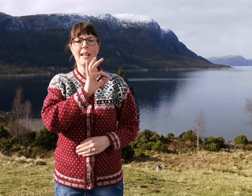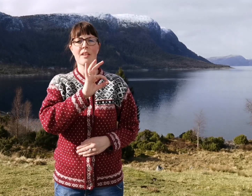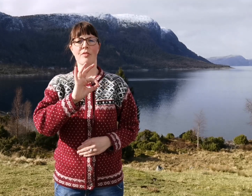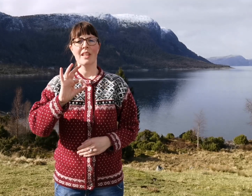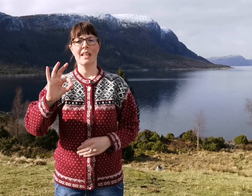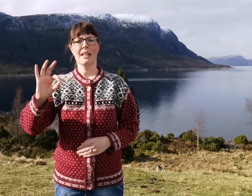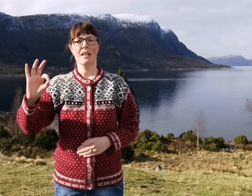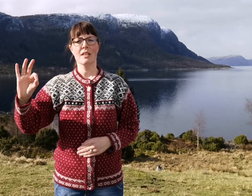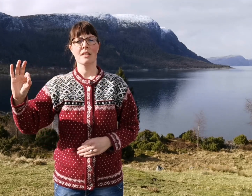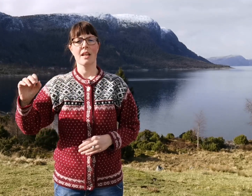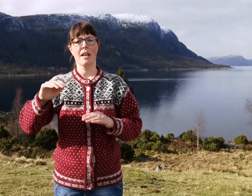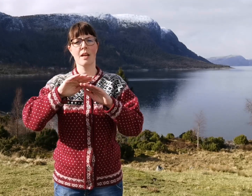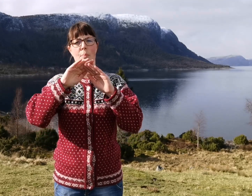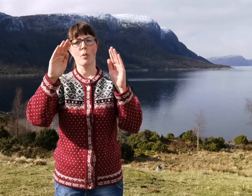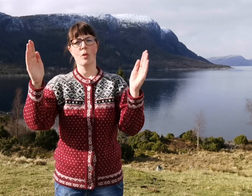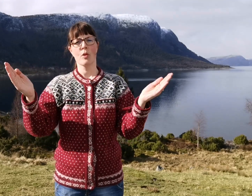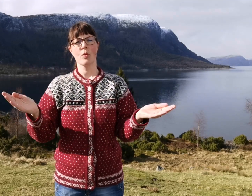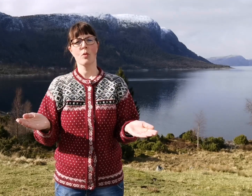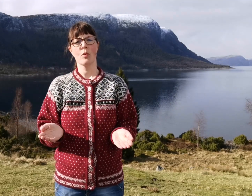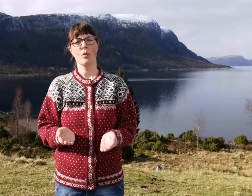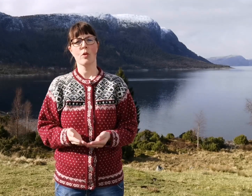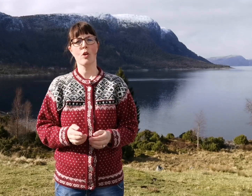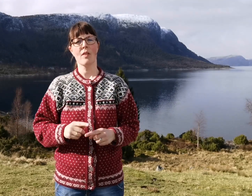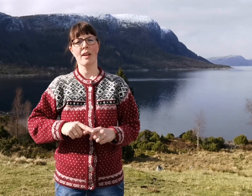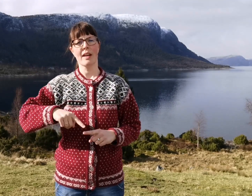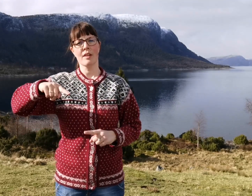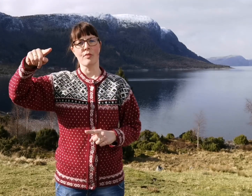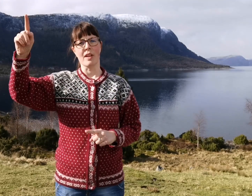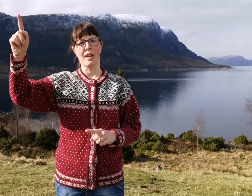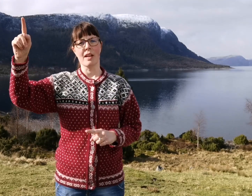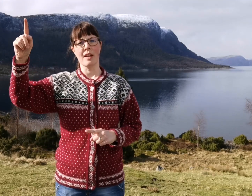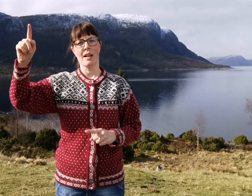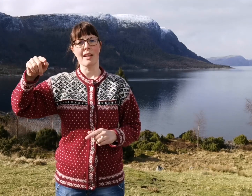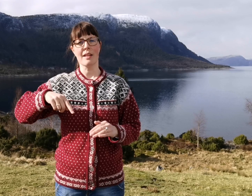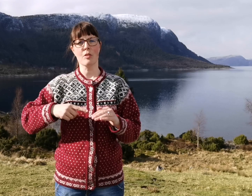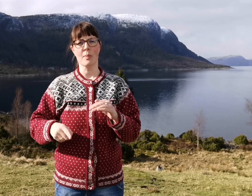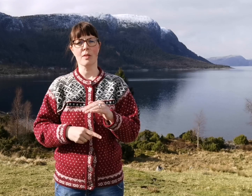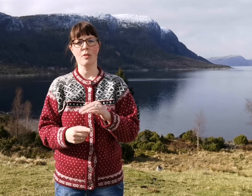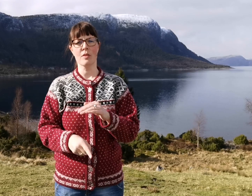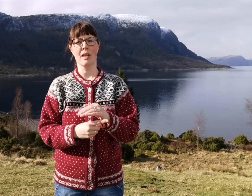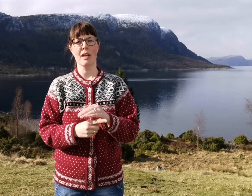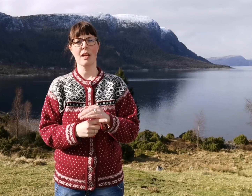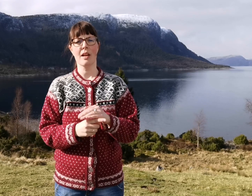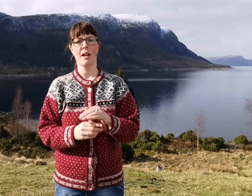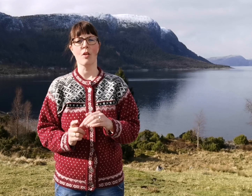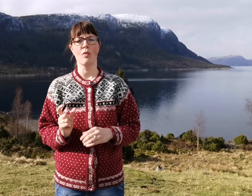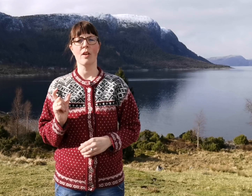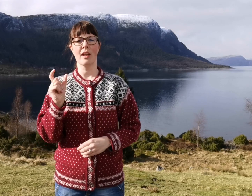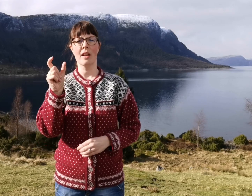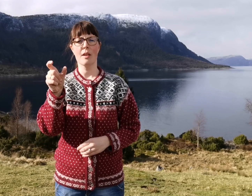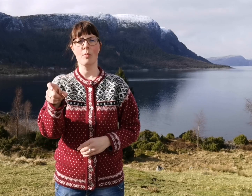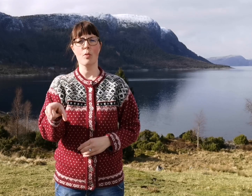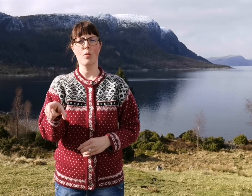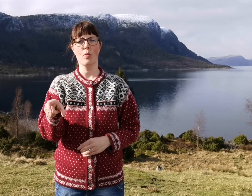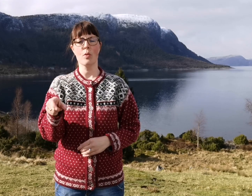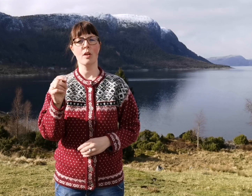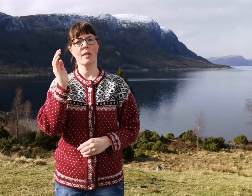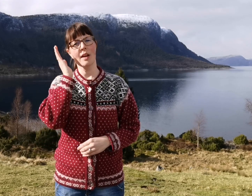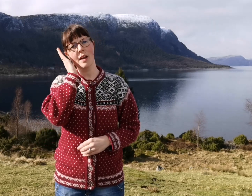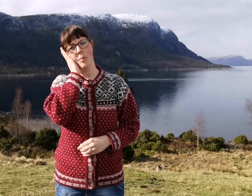det fineste på jord. Over et fjell, gjennom en tunnel, over ei bru, ja der